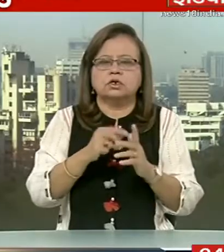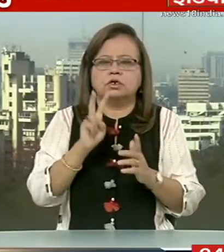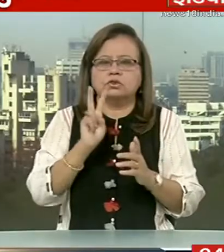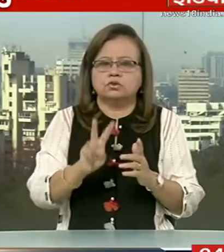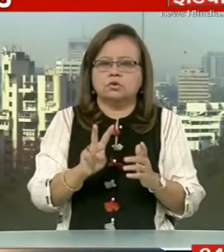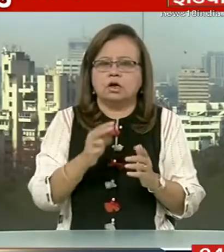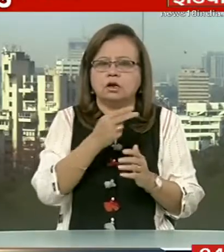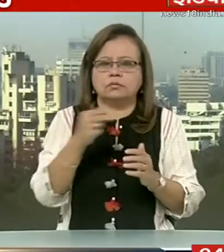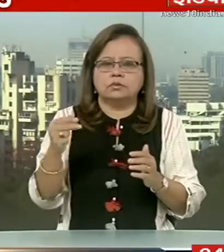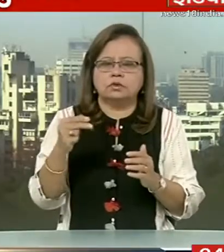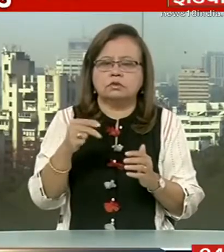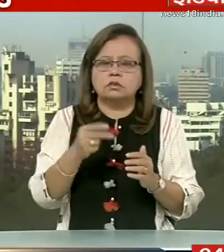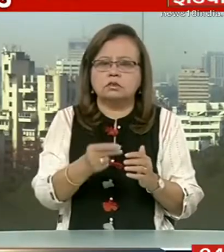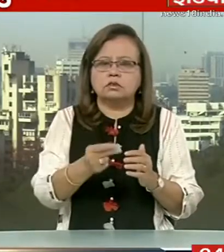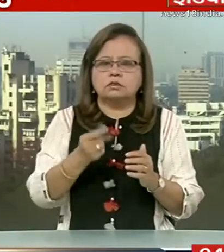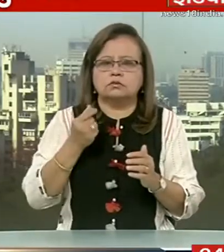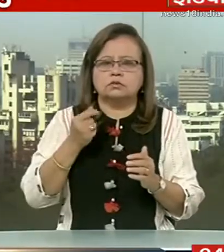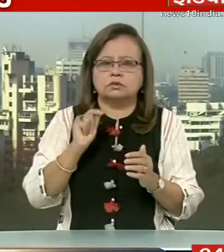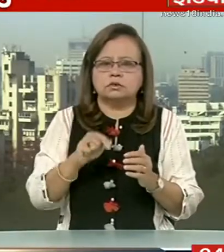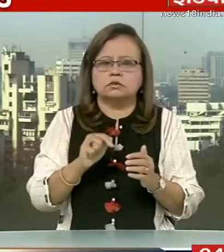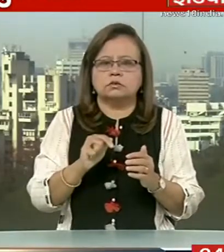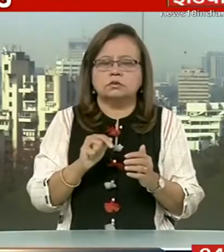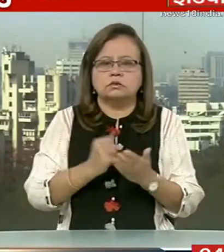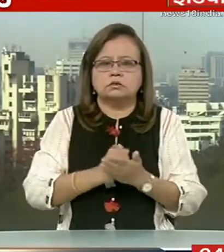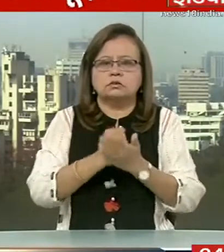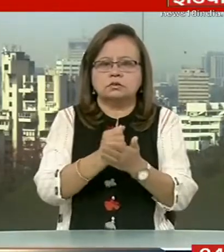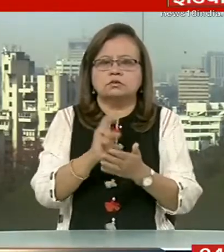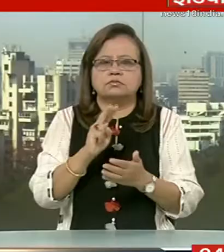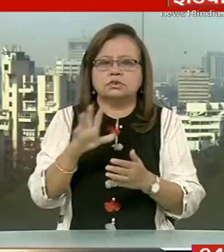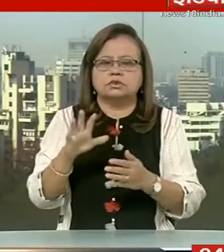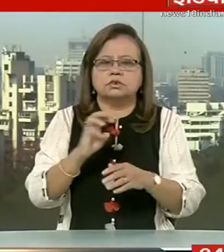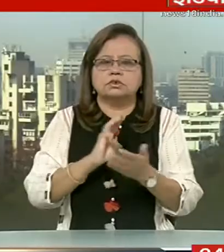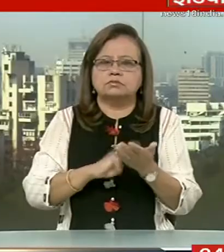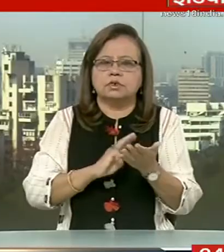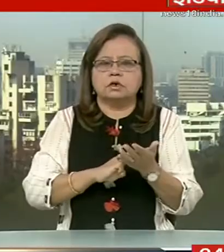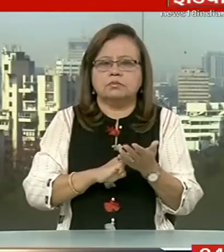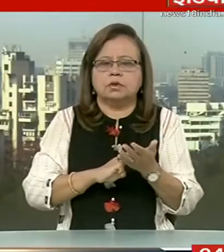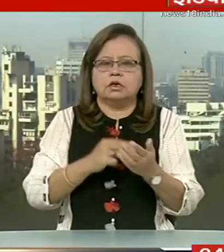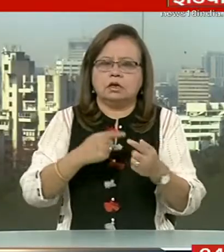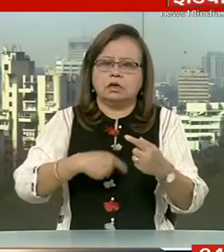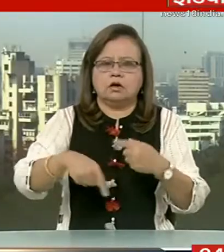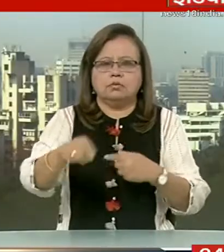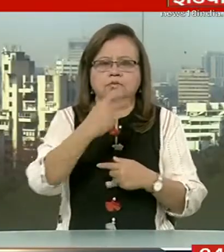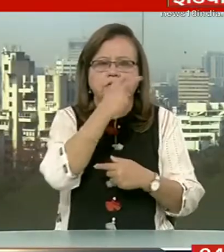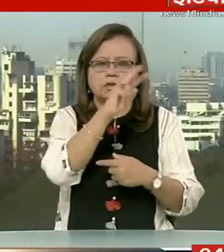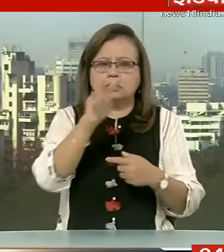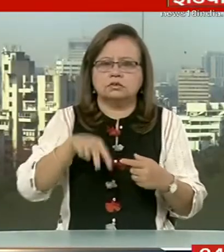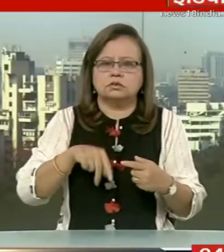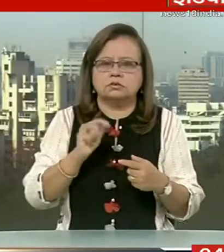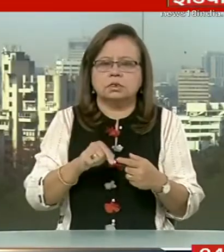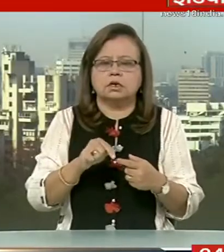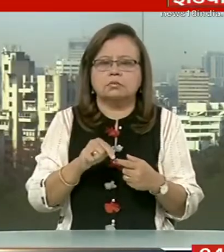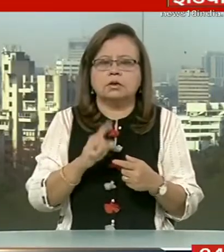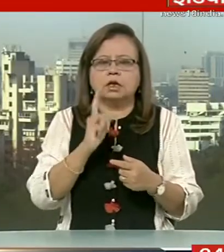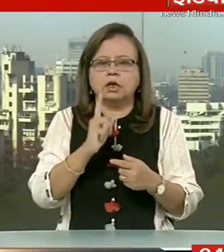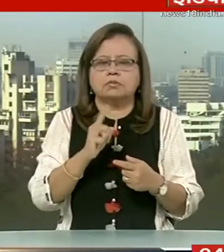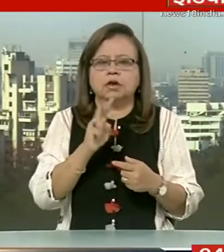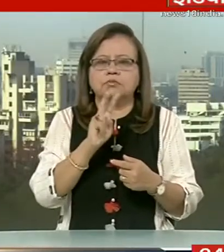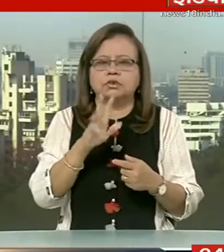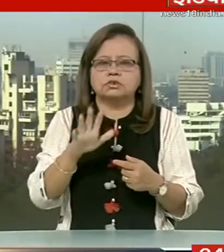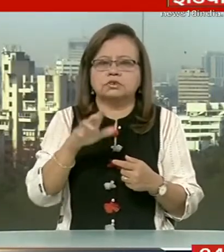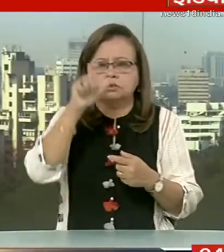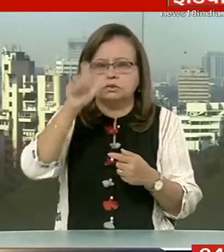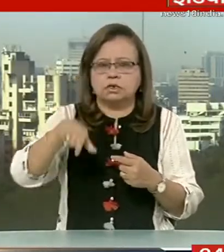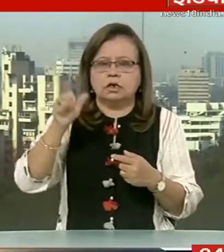का नाम दिया गया तेज रफ्तार वाली हवाओं में 30 मिनट तक इस सफर को पूरा करने लगेंगे और इस पर एक बार